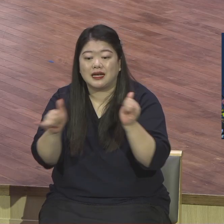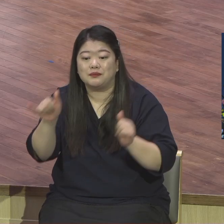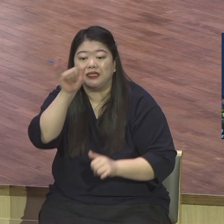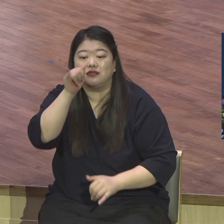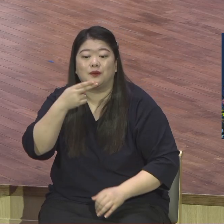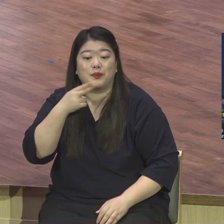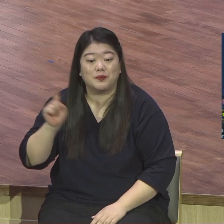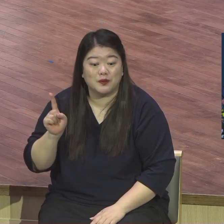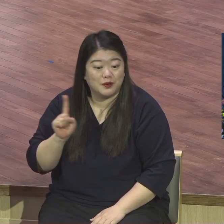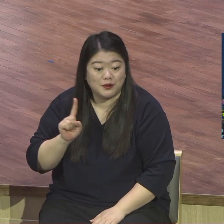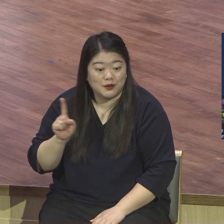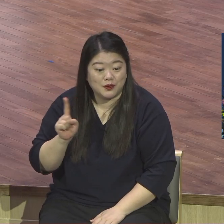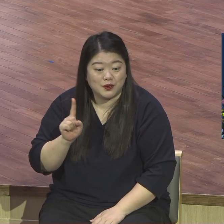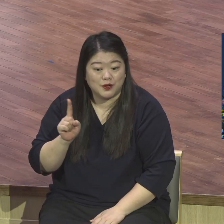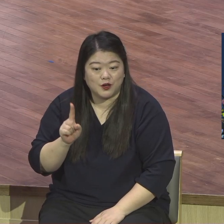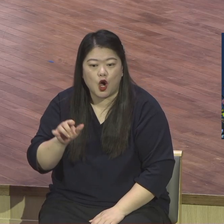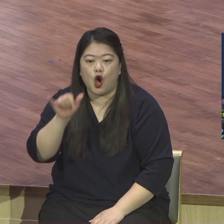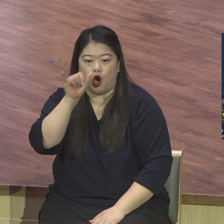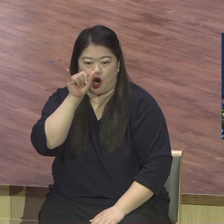지하에서 비밀리에